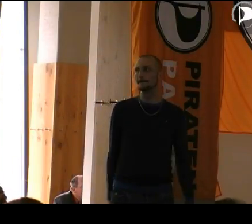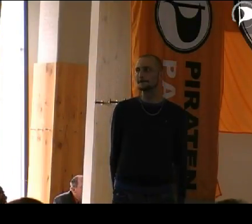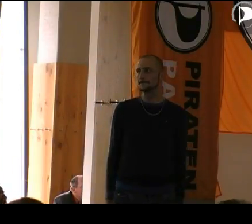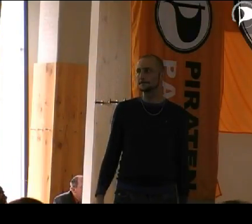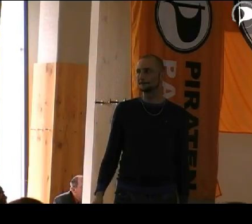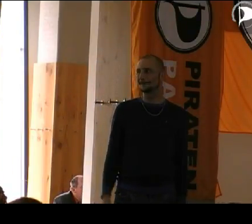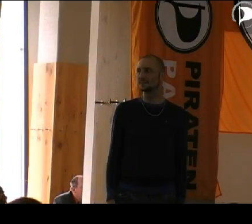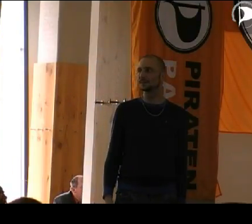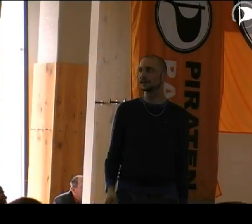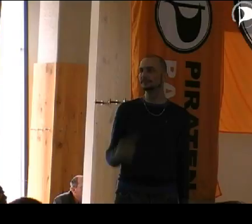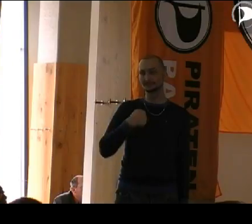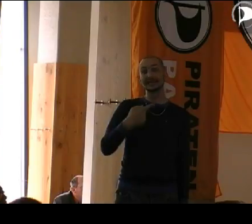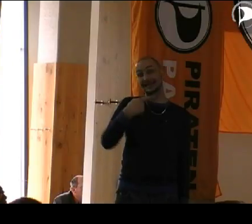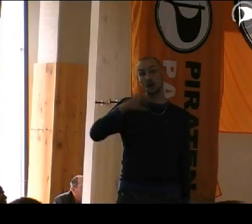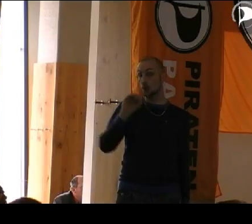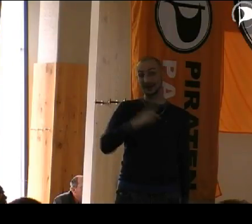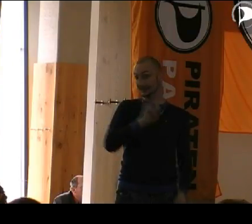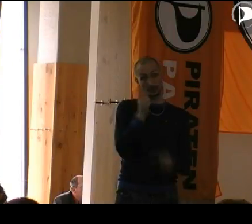ich habe